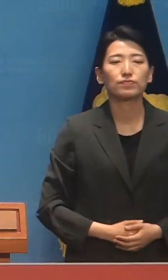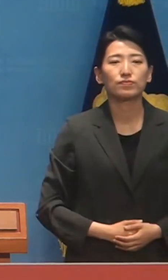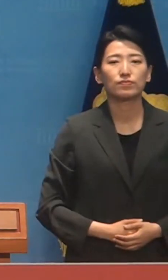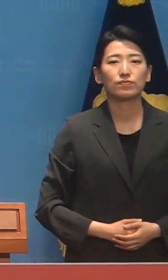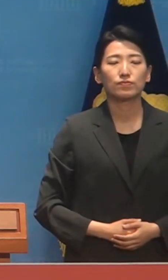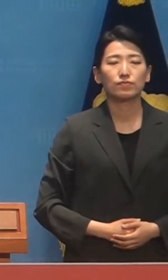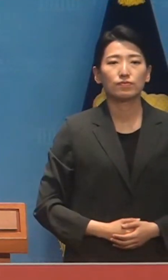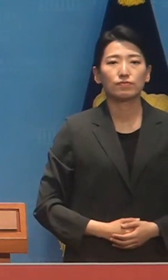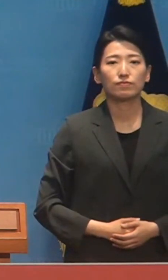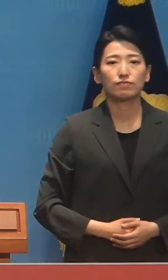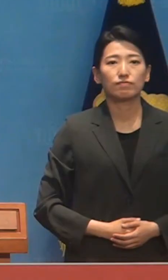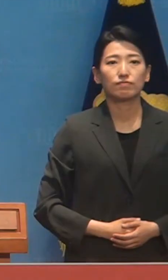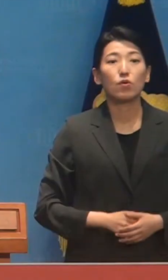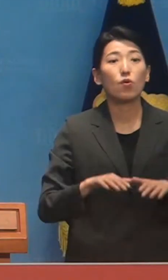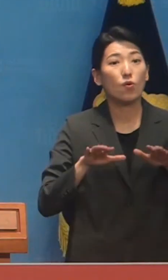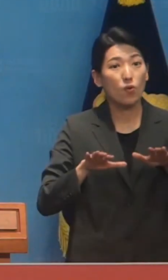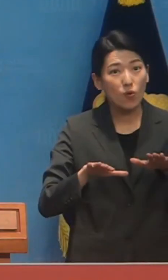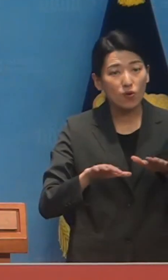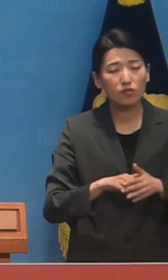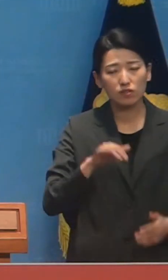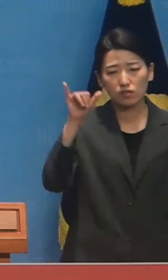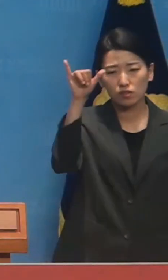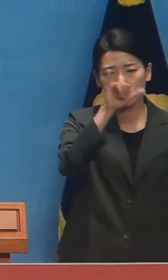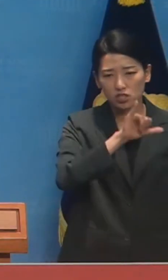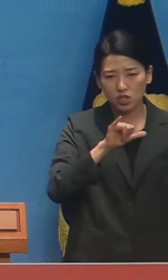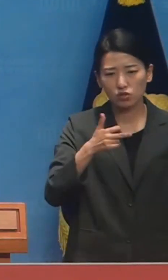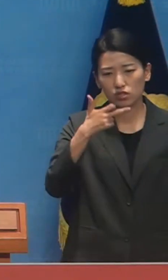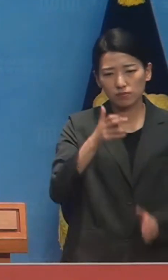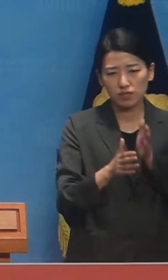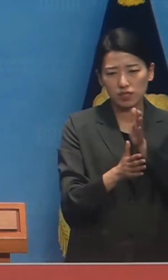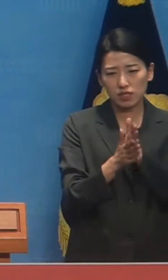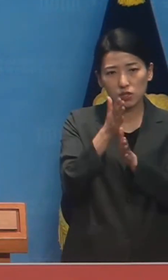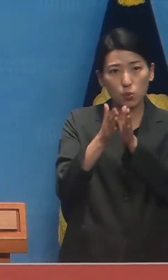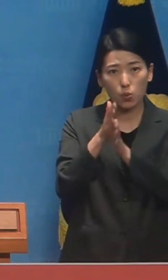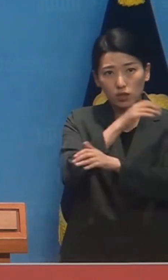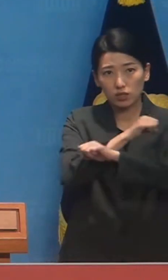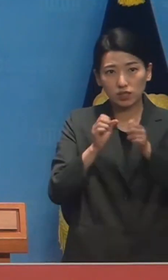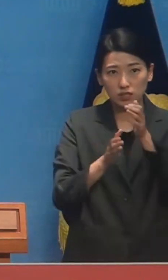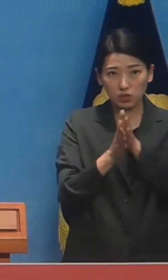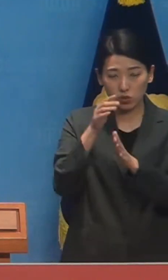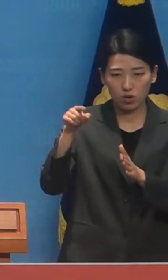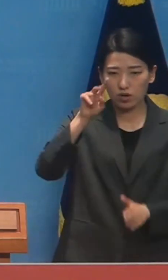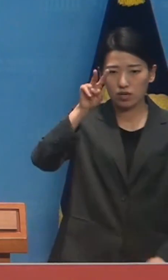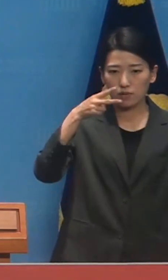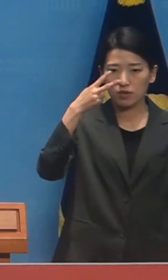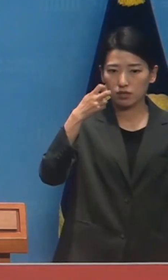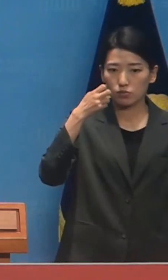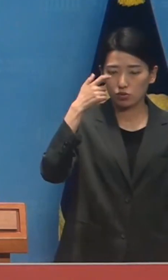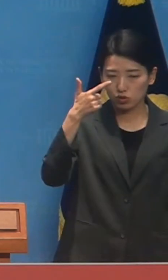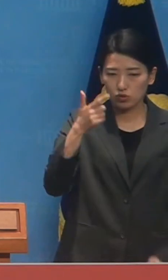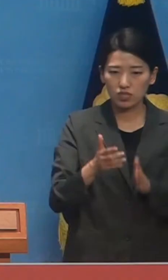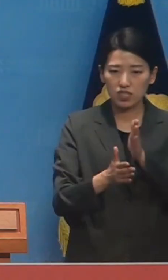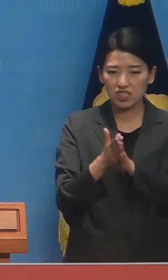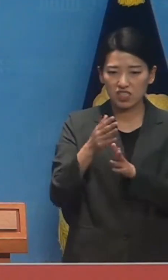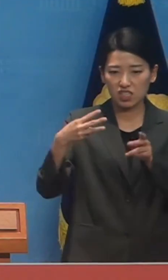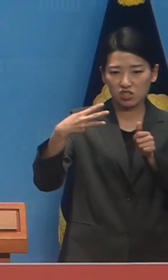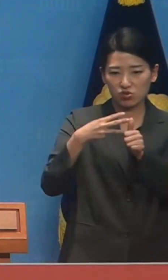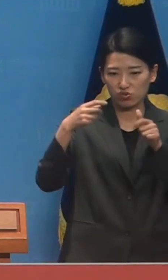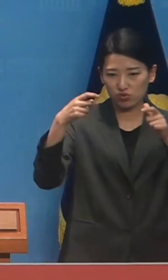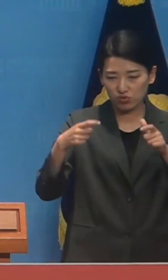오늘은 사단법인 전국 17개 광역시도 226개 시군구